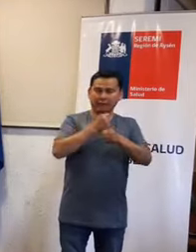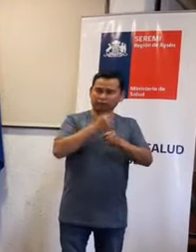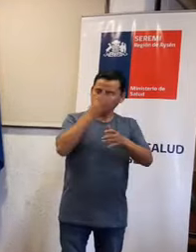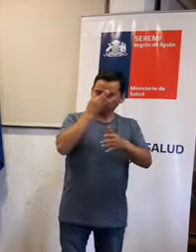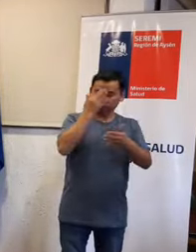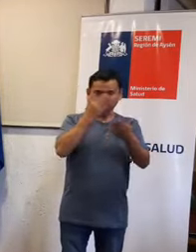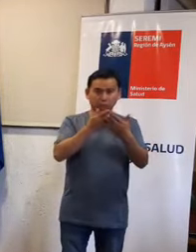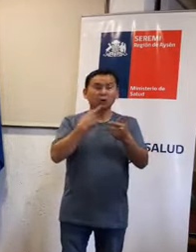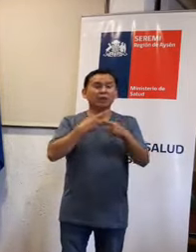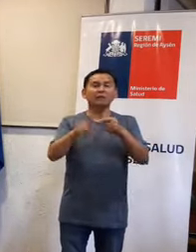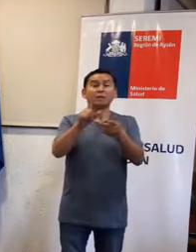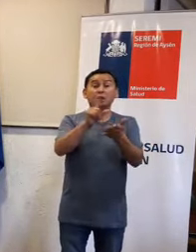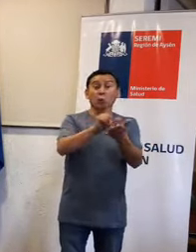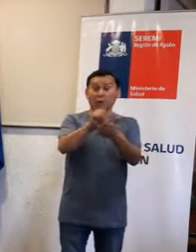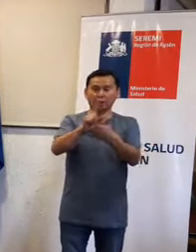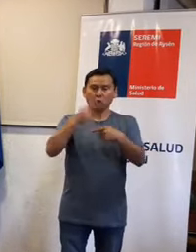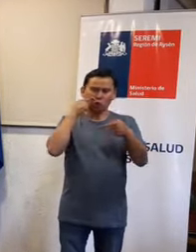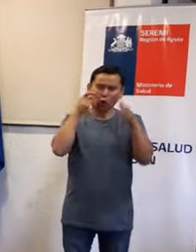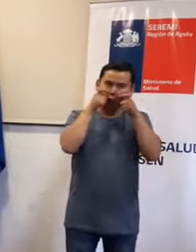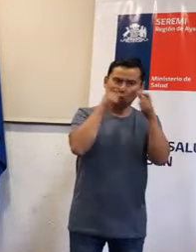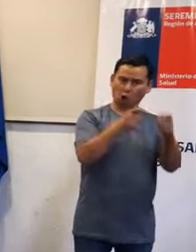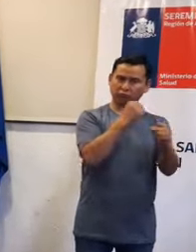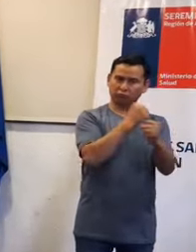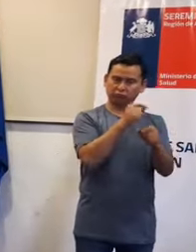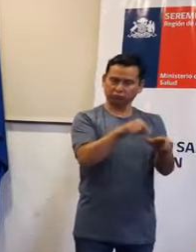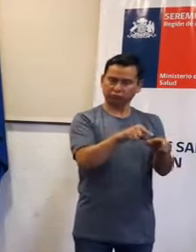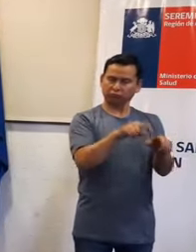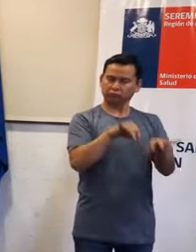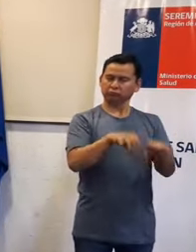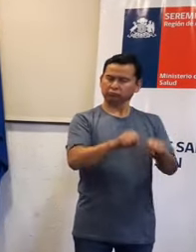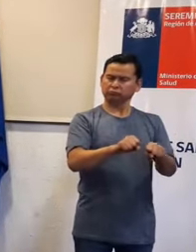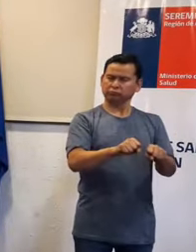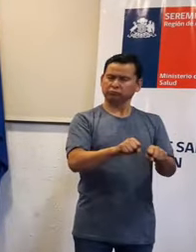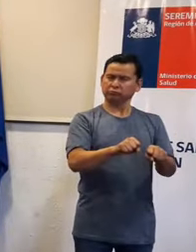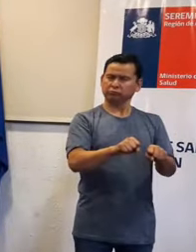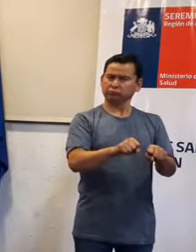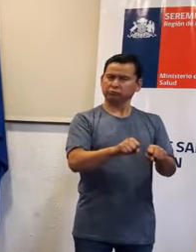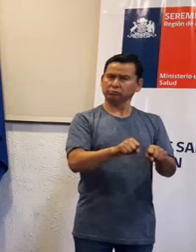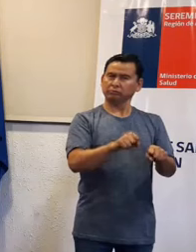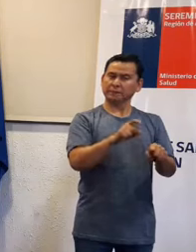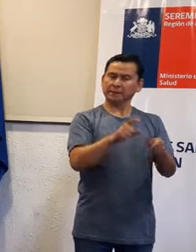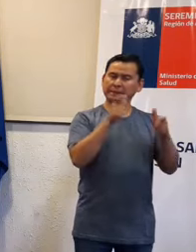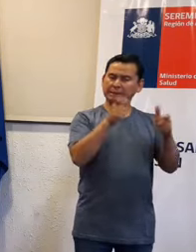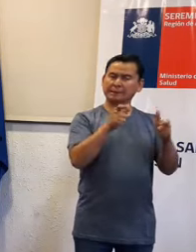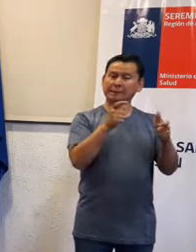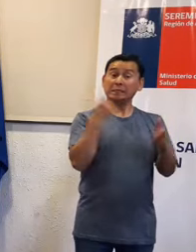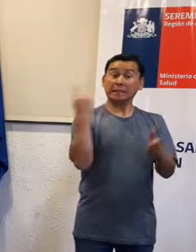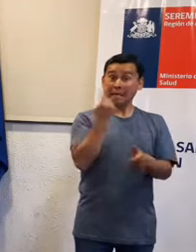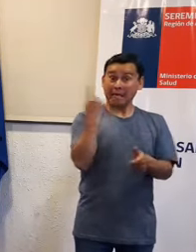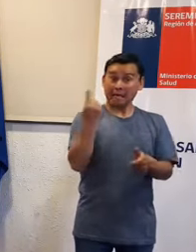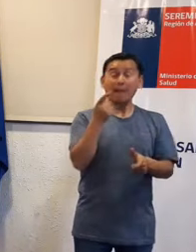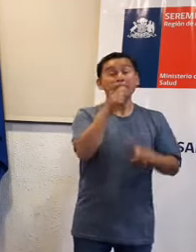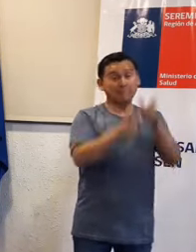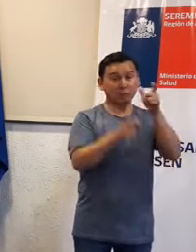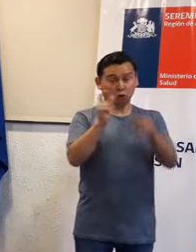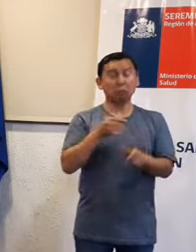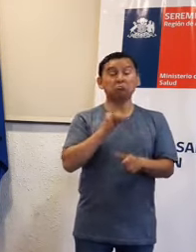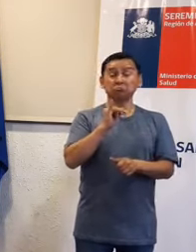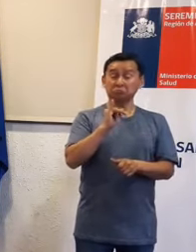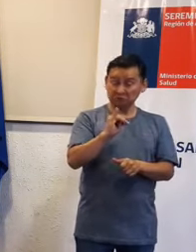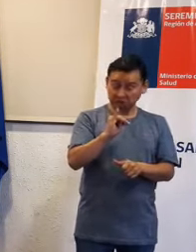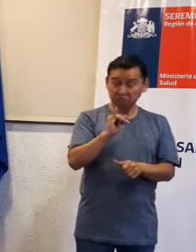en los distintos controles que se establecieron se pudo ejercer el control en términos generales la gente hizo caso